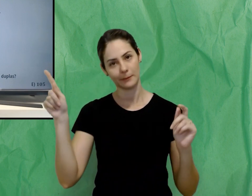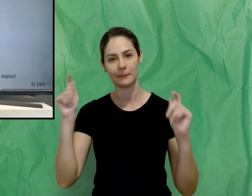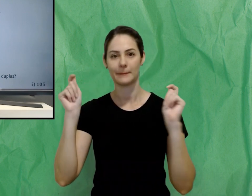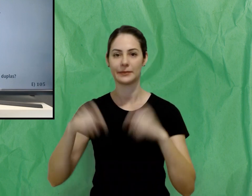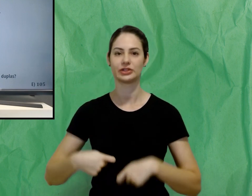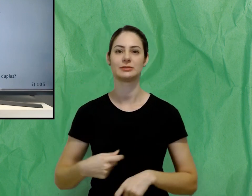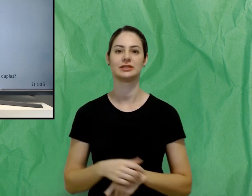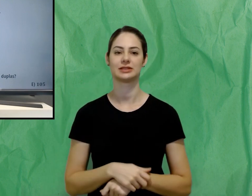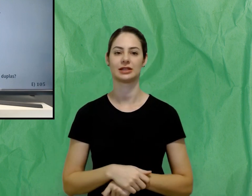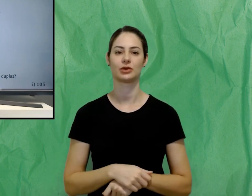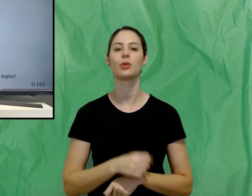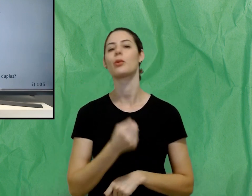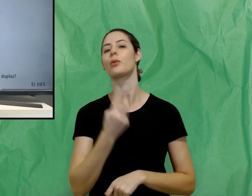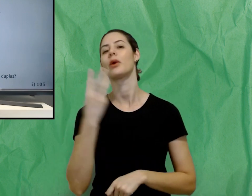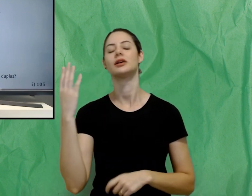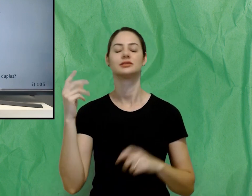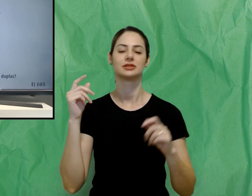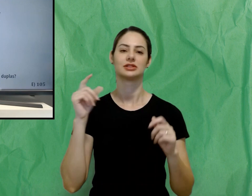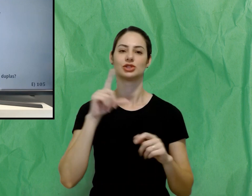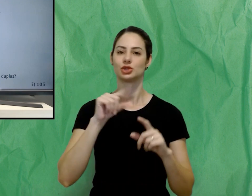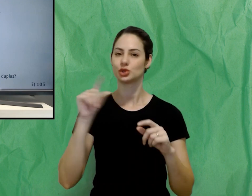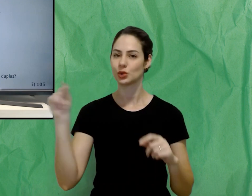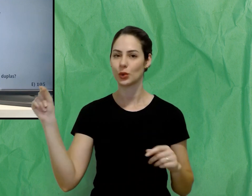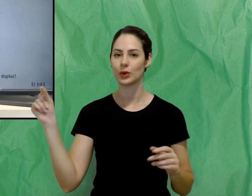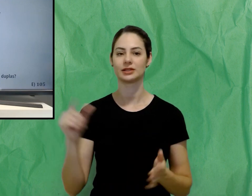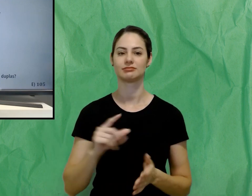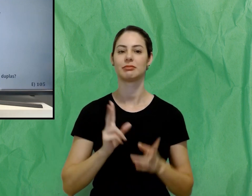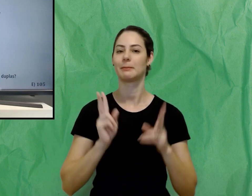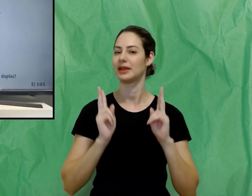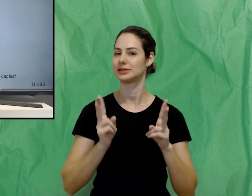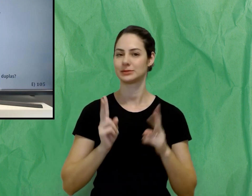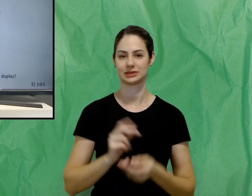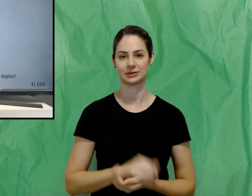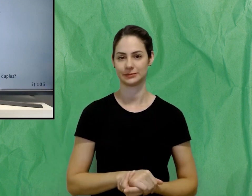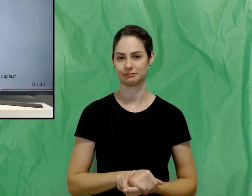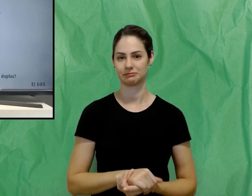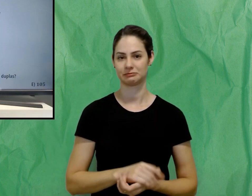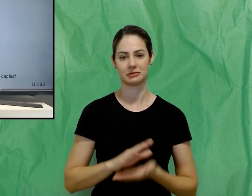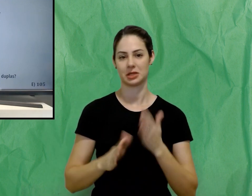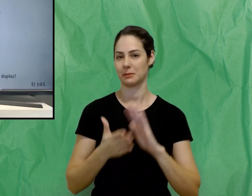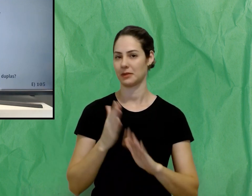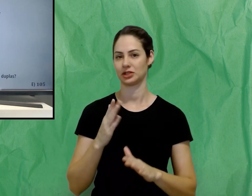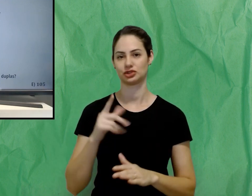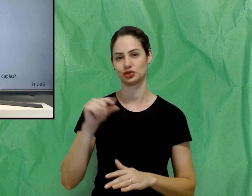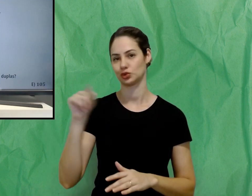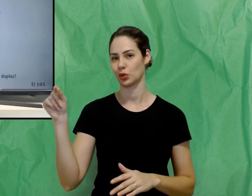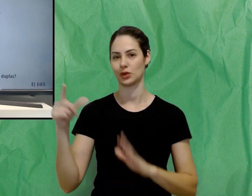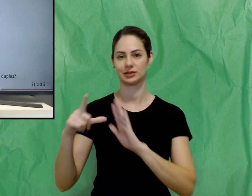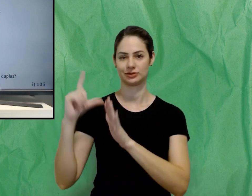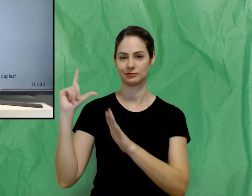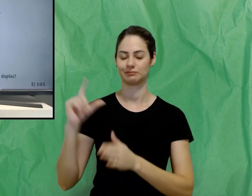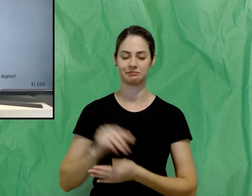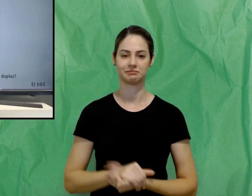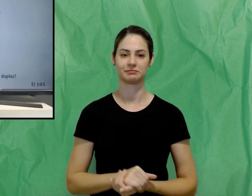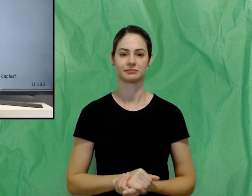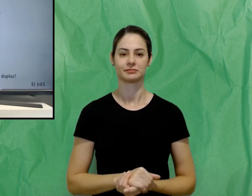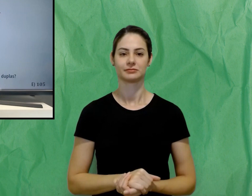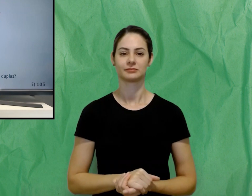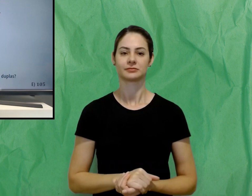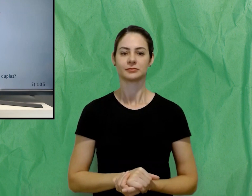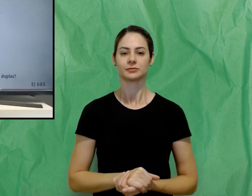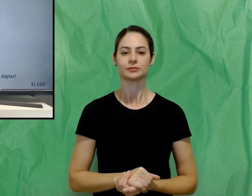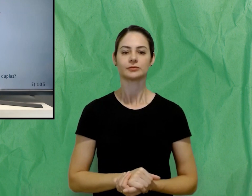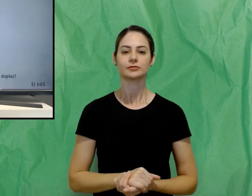a quantidade de escolhas para essa situação independem das escolhas anteriores. Então, suponhamos que eu já